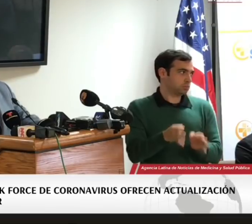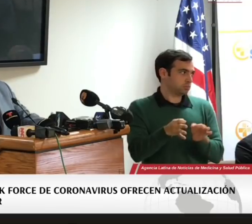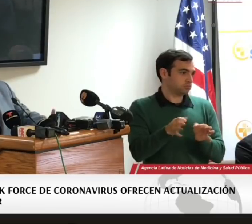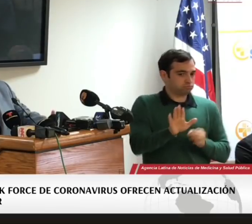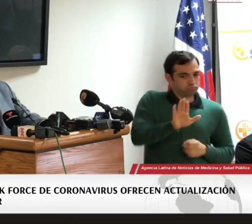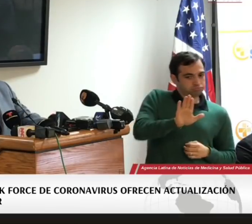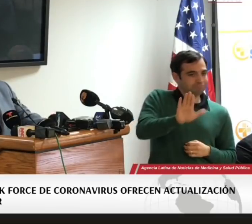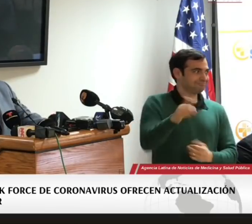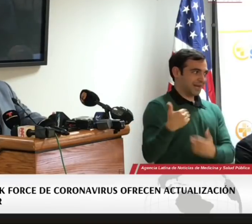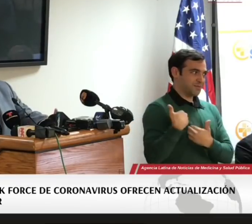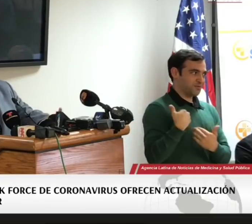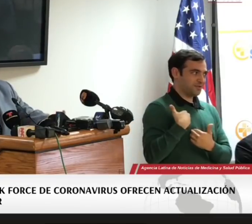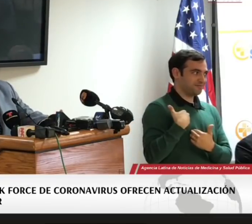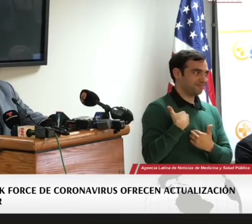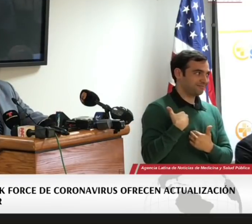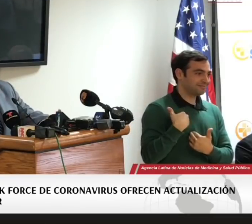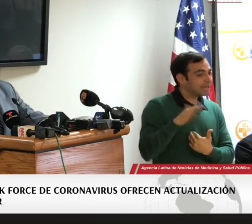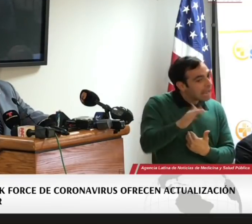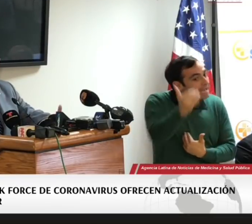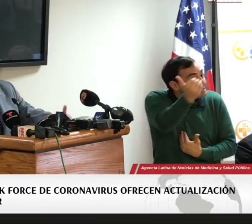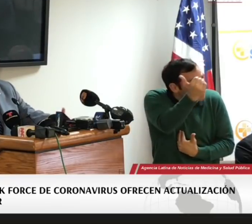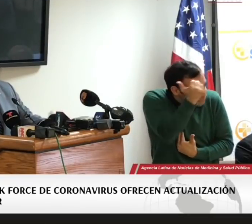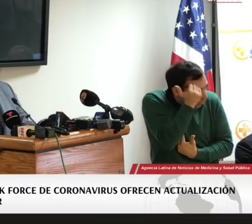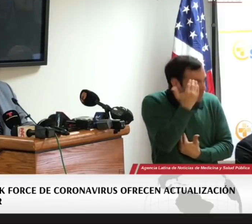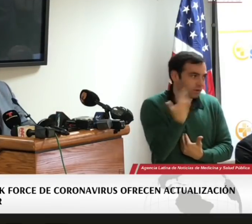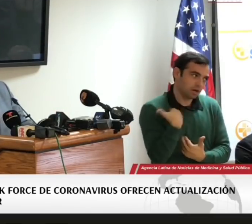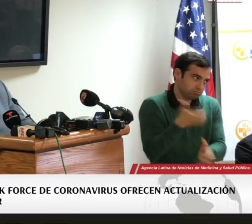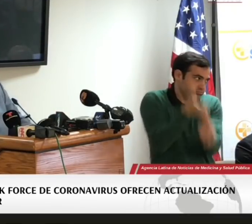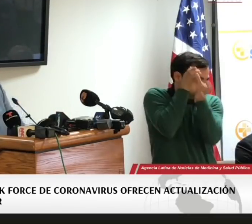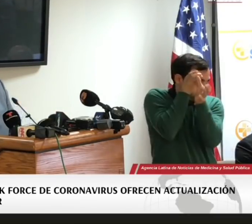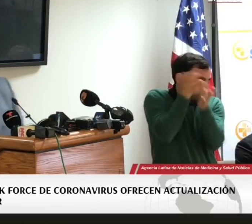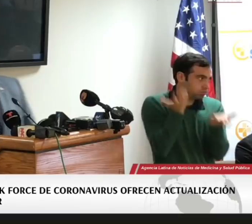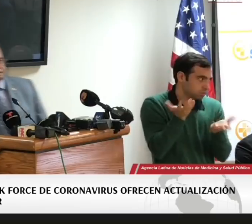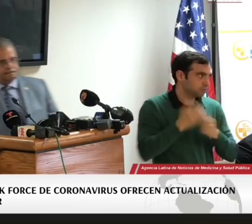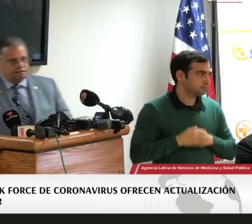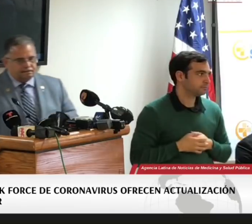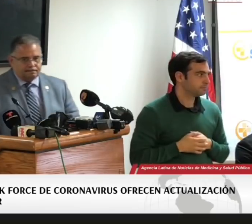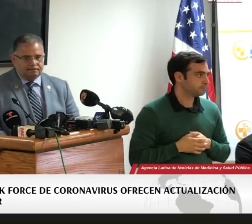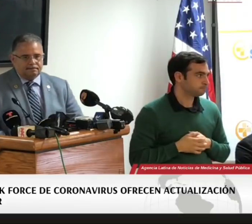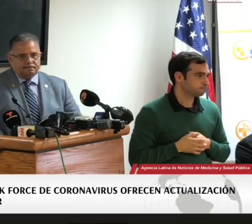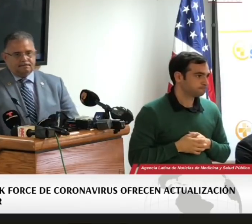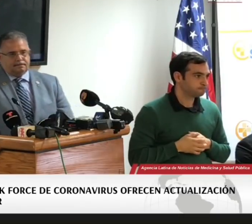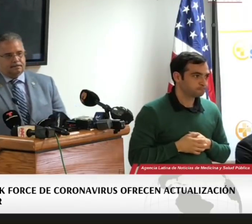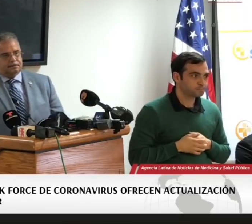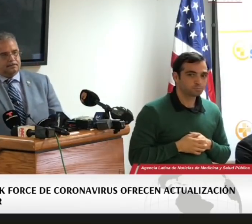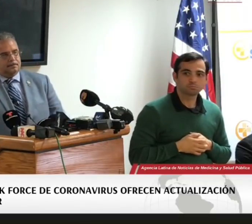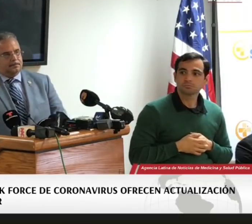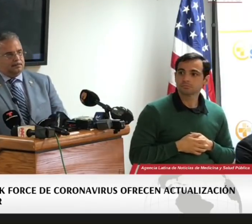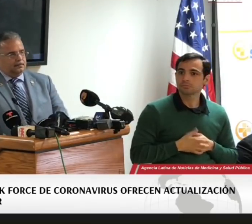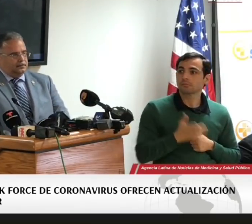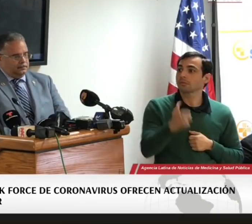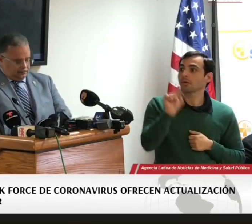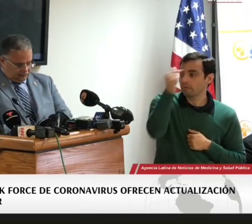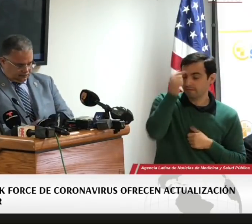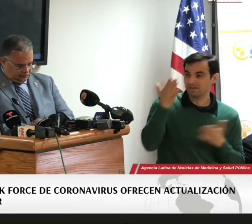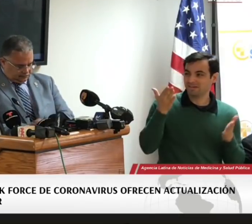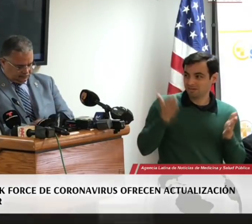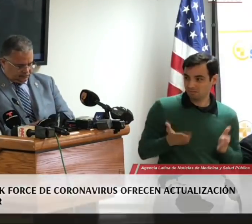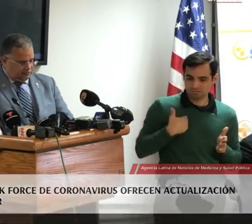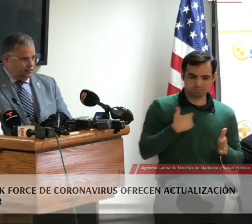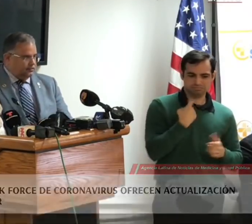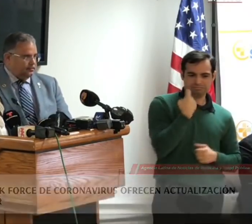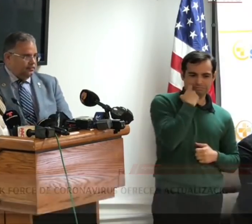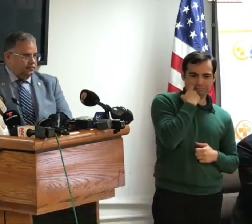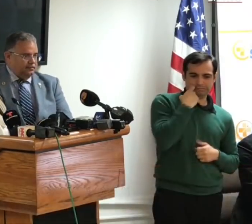médico y el médico es el que tiene el criterio de manejar su paciente. Gobernadora, sí. Anteriormente usted dijo que el